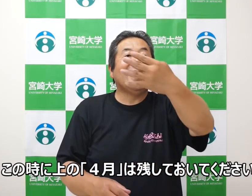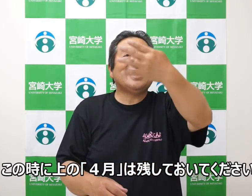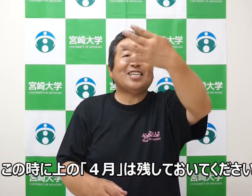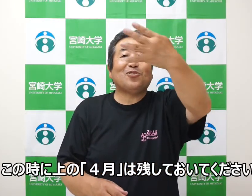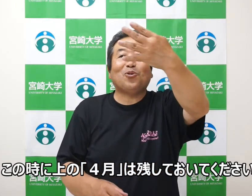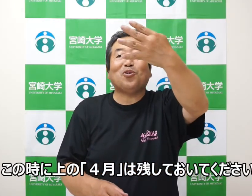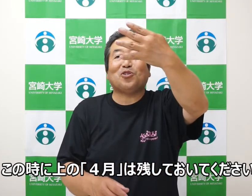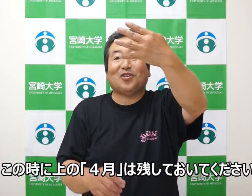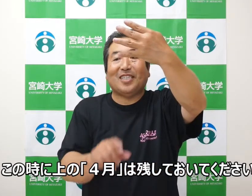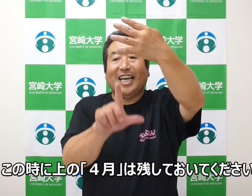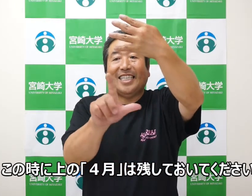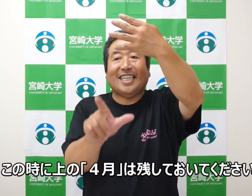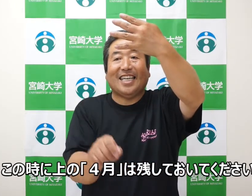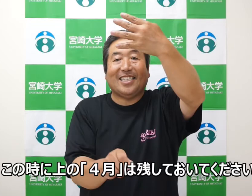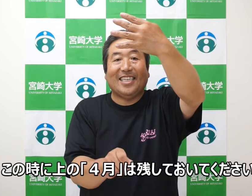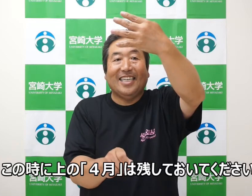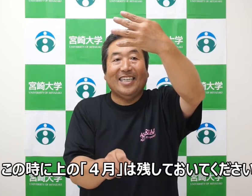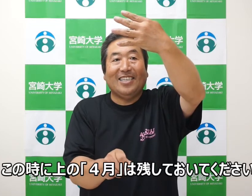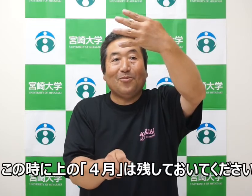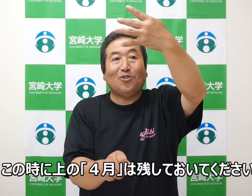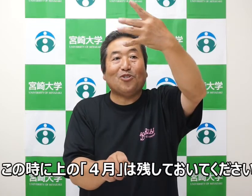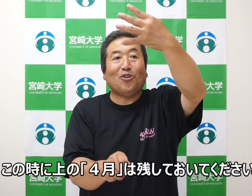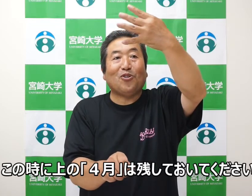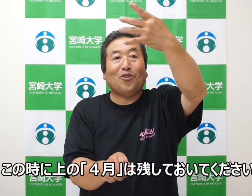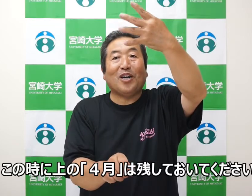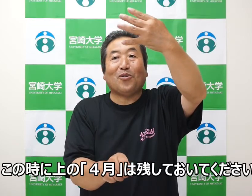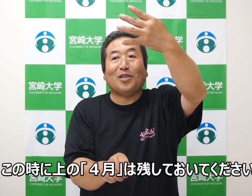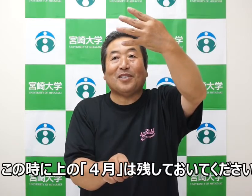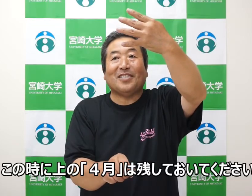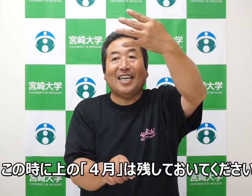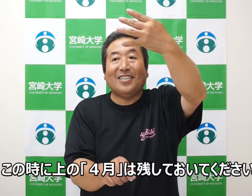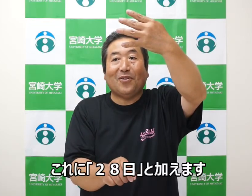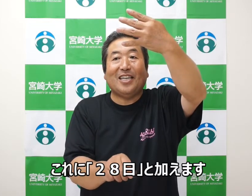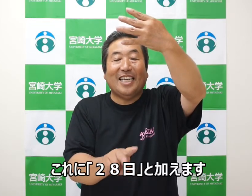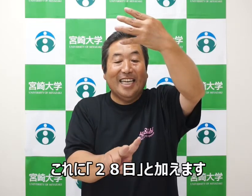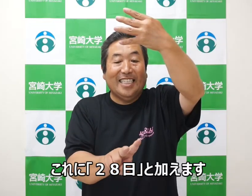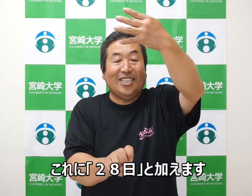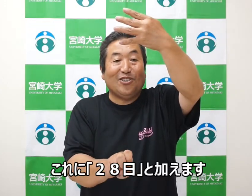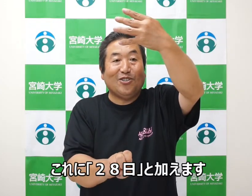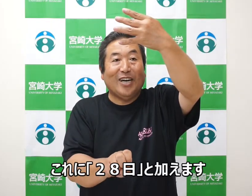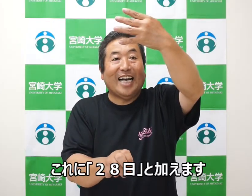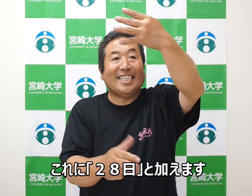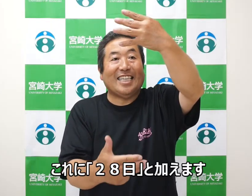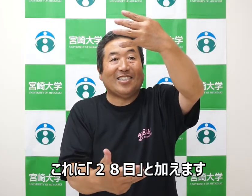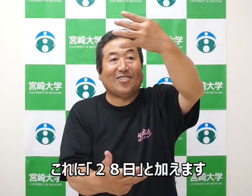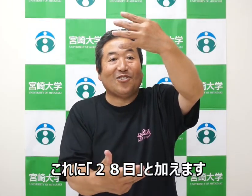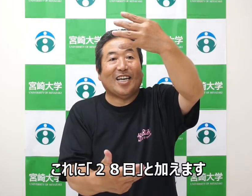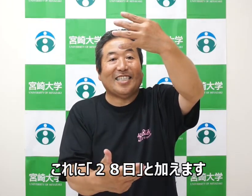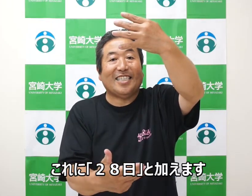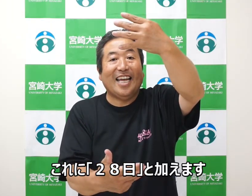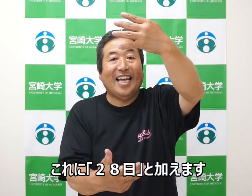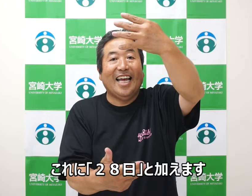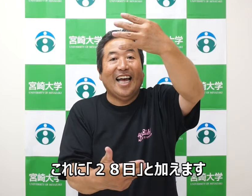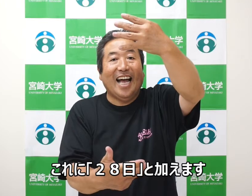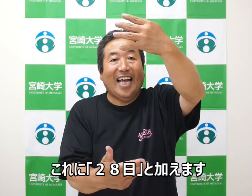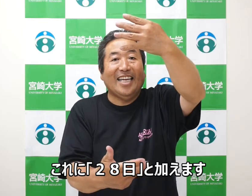4月を残しておいてください。4月でもずっと4が残ってますんで、でこれに28ってするような感じですね。はい、それ